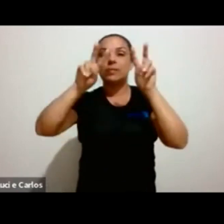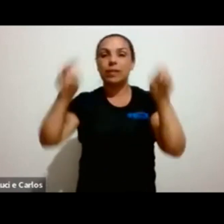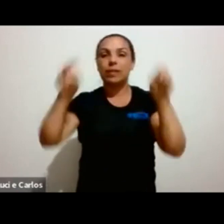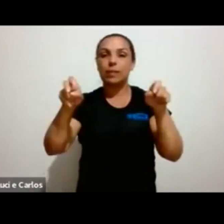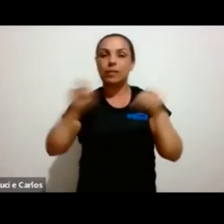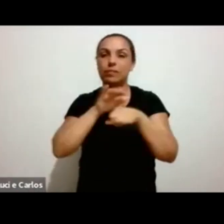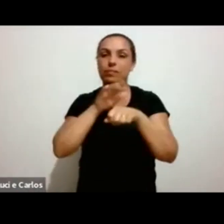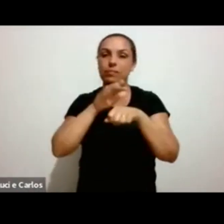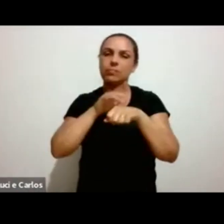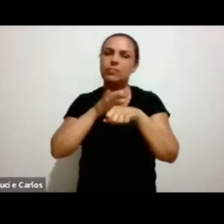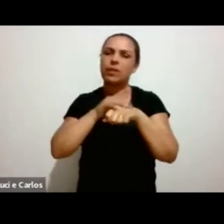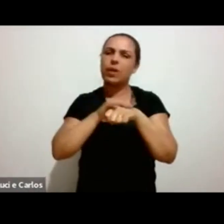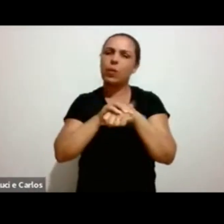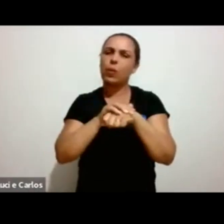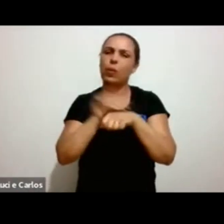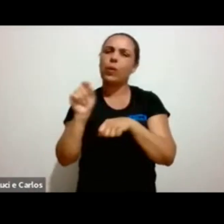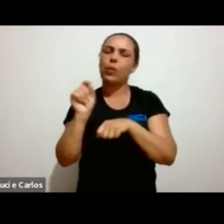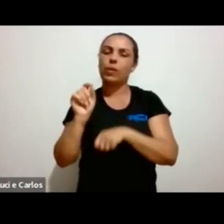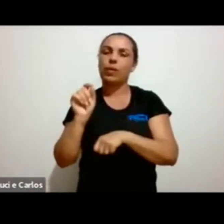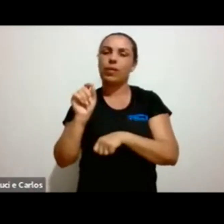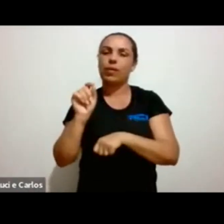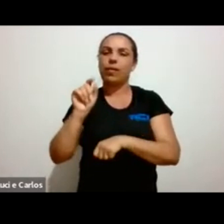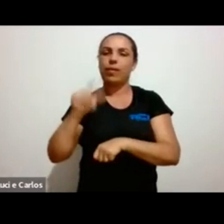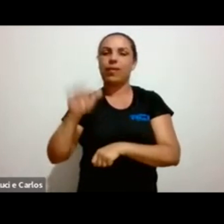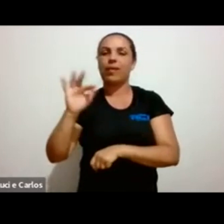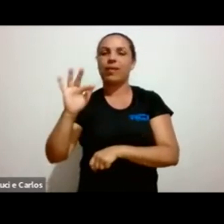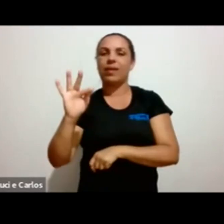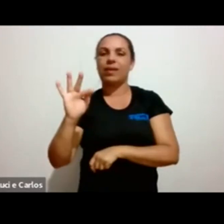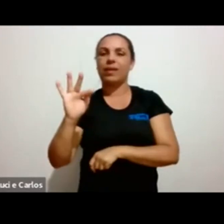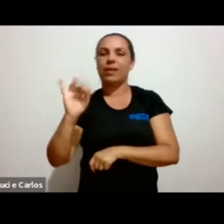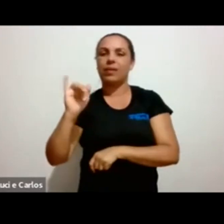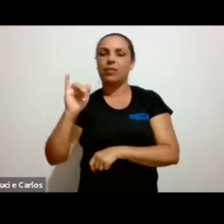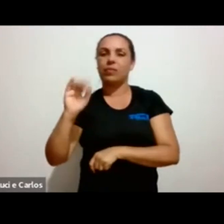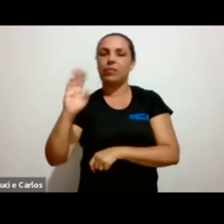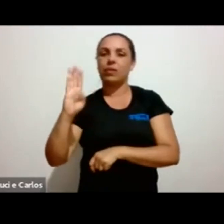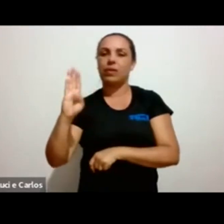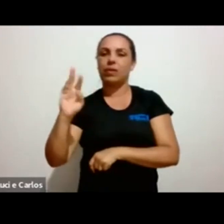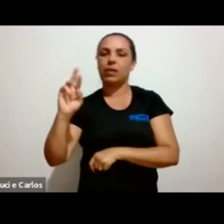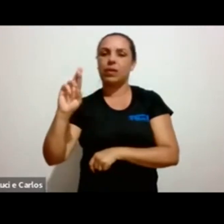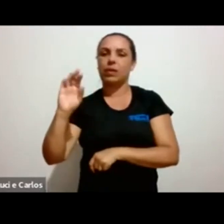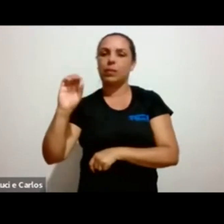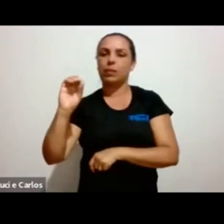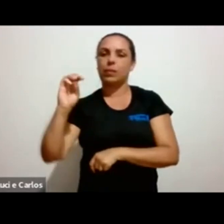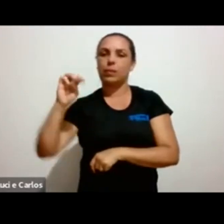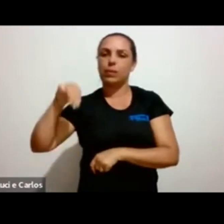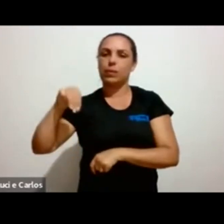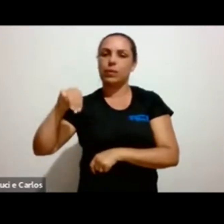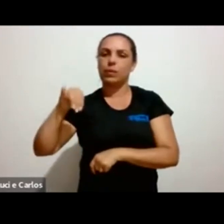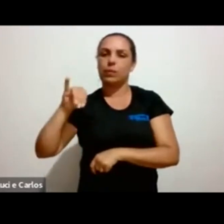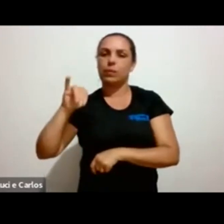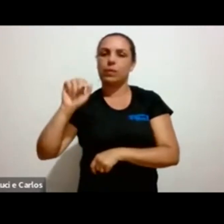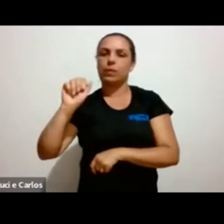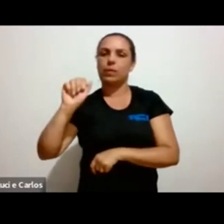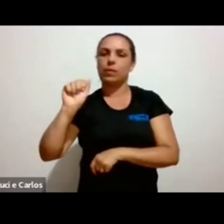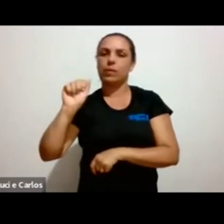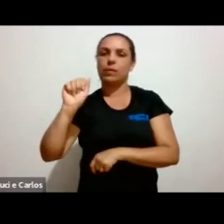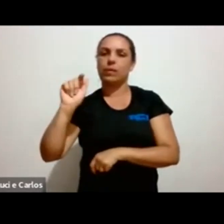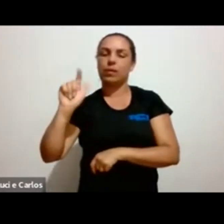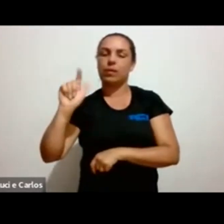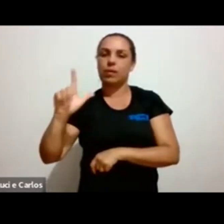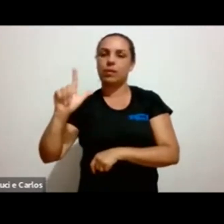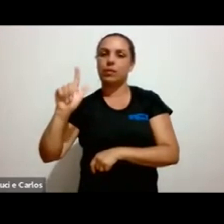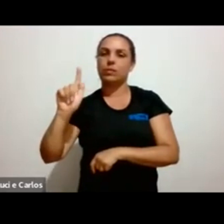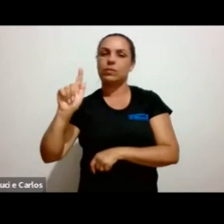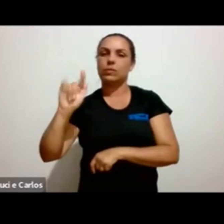considerar? Entender o desequilíbrio energético que leva à fibromialgia. Então, nessa primeira parte também teremos